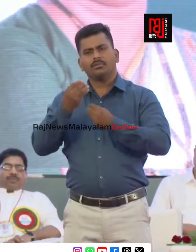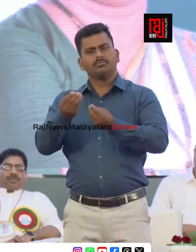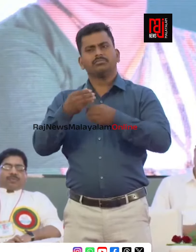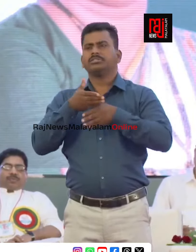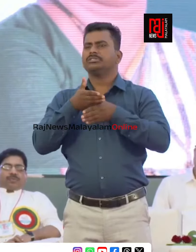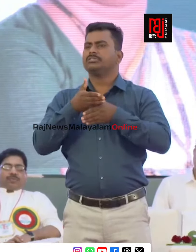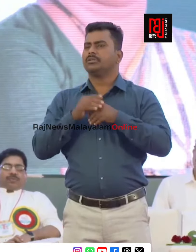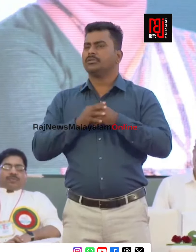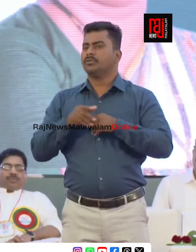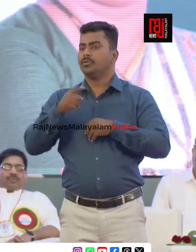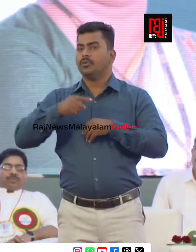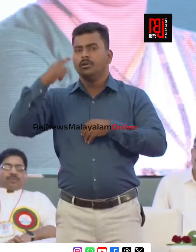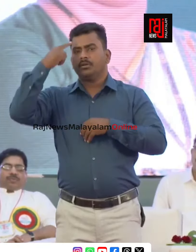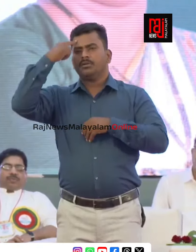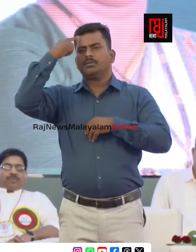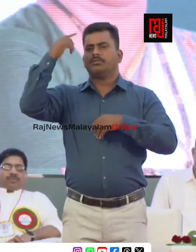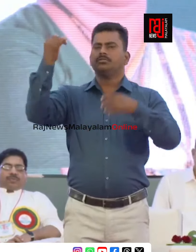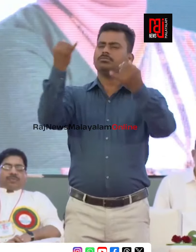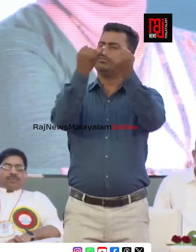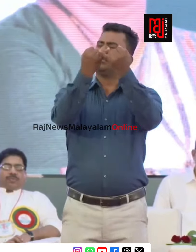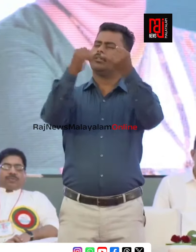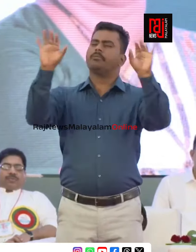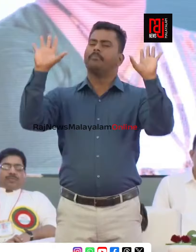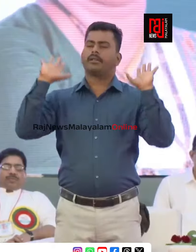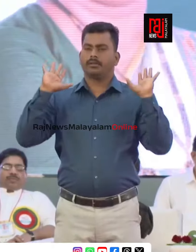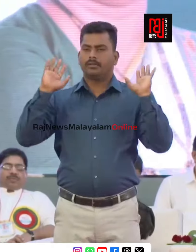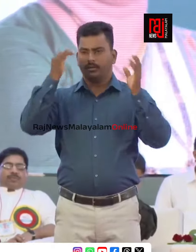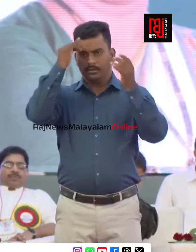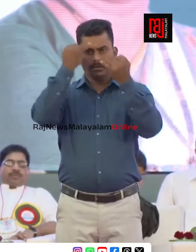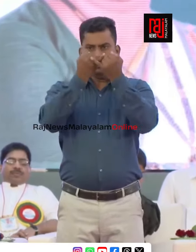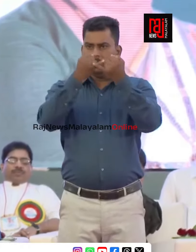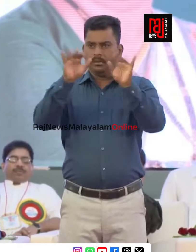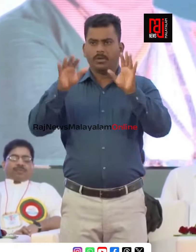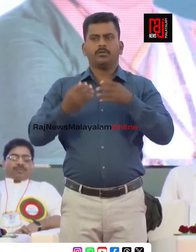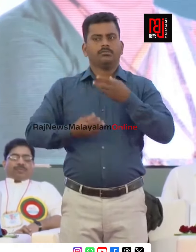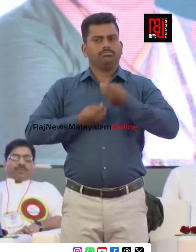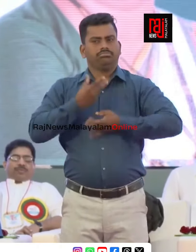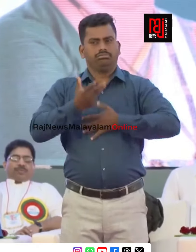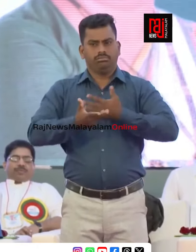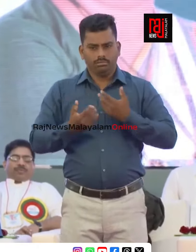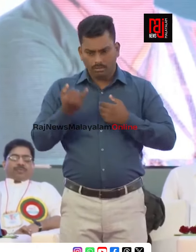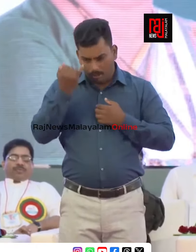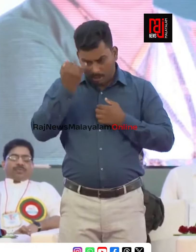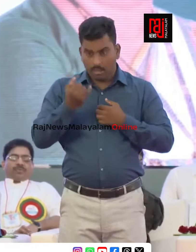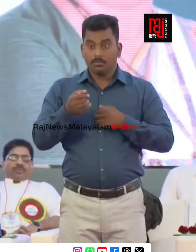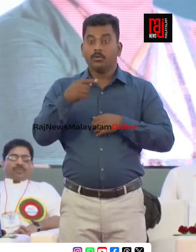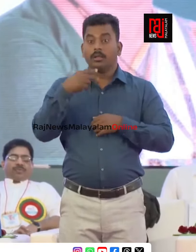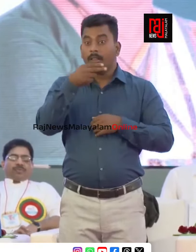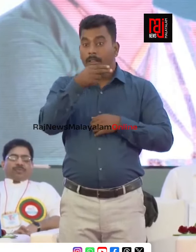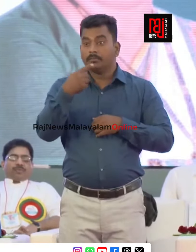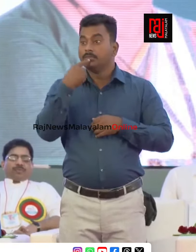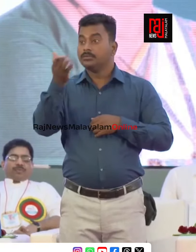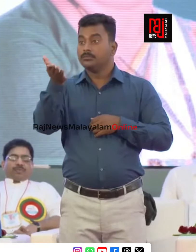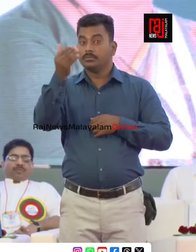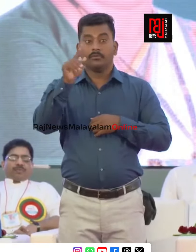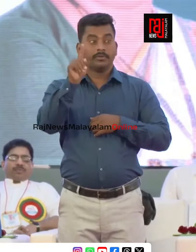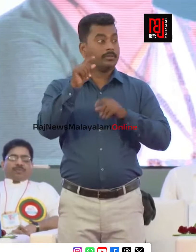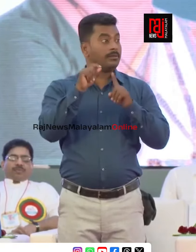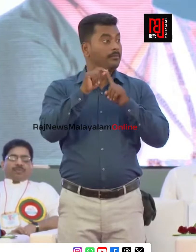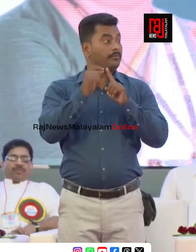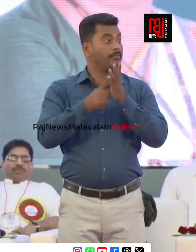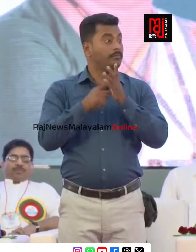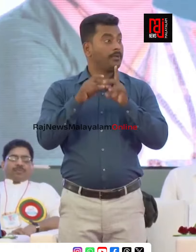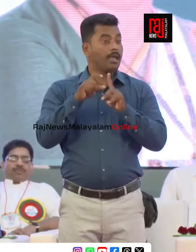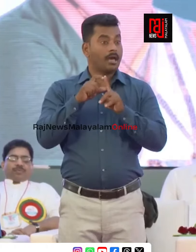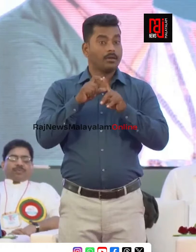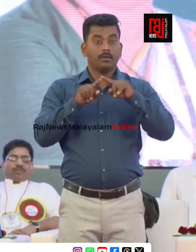രീതിയിലാണ്. സ്വതന്ത്രമായ അഭിപ്രായ പ്രകടനത്തിന് അതാണ് സഹായകരമാവുക. അതിനാൽ PRD നിന്നുള്ള